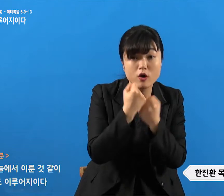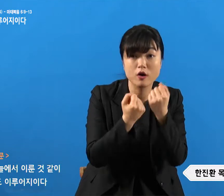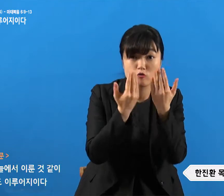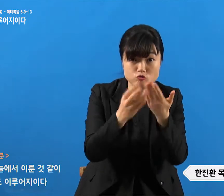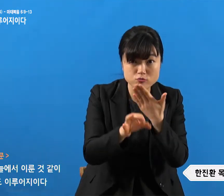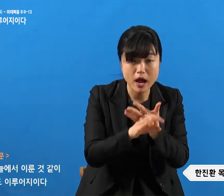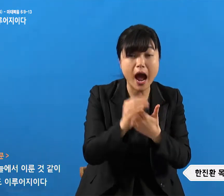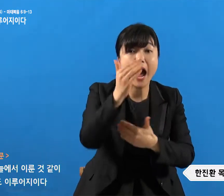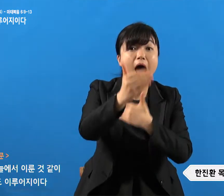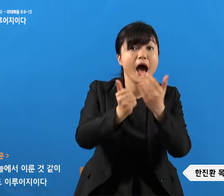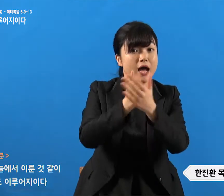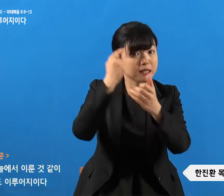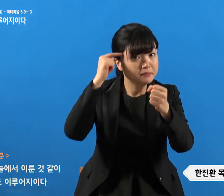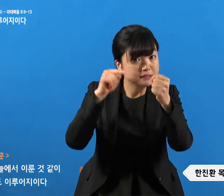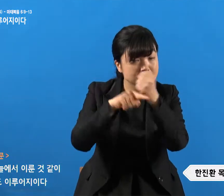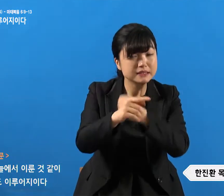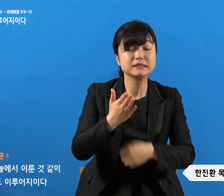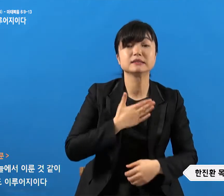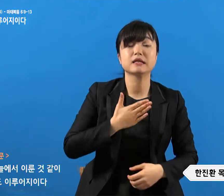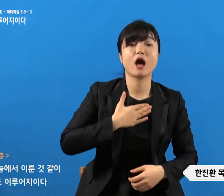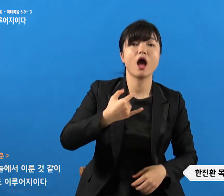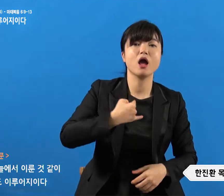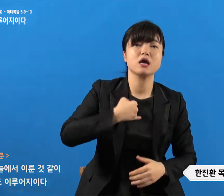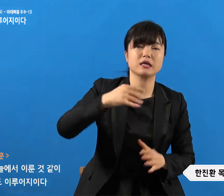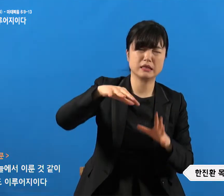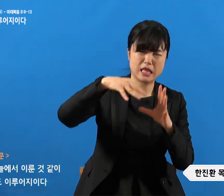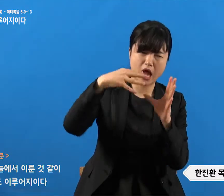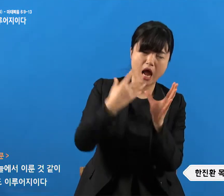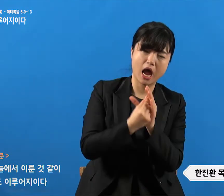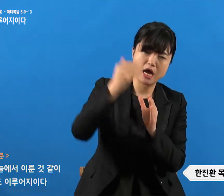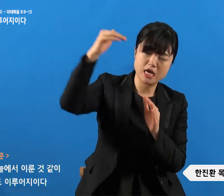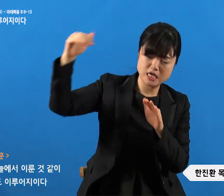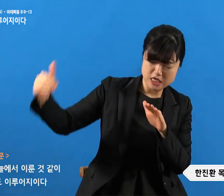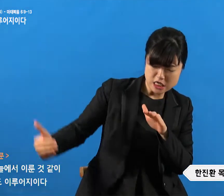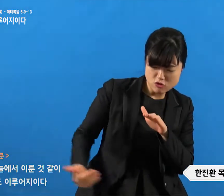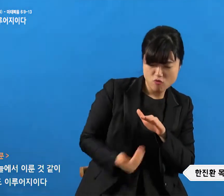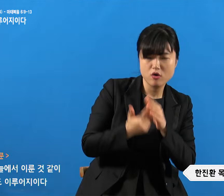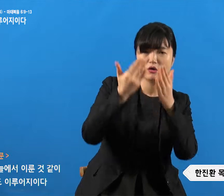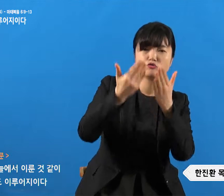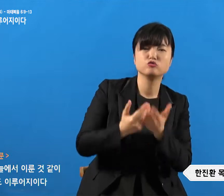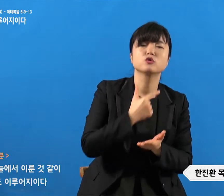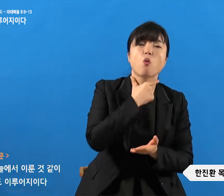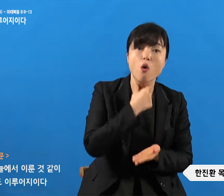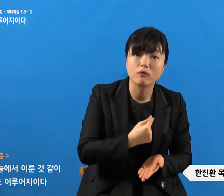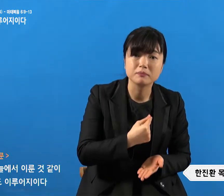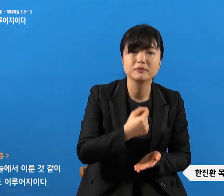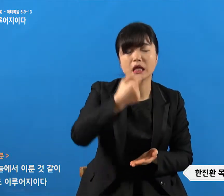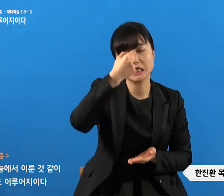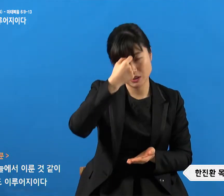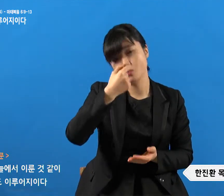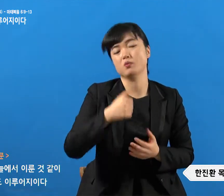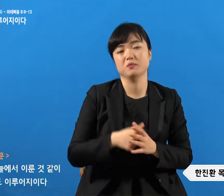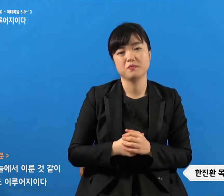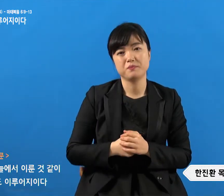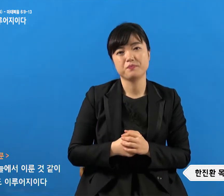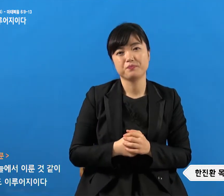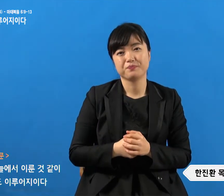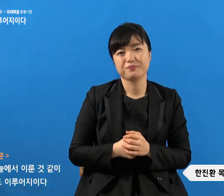하면 하나님의 뜻이 나에게 다 이루어지기를 원합니다 하는 기도입니다.